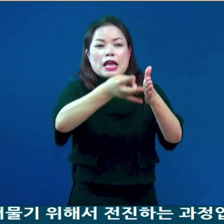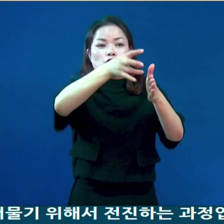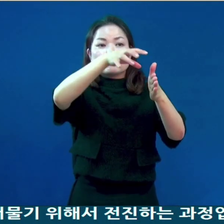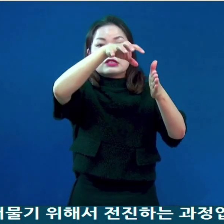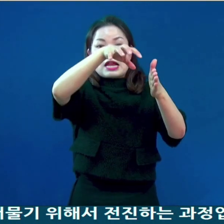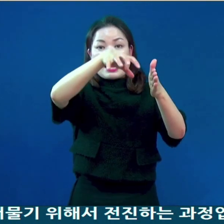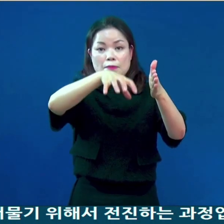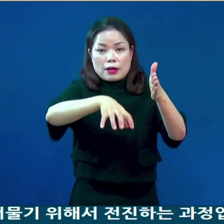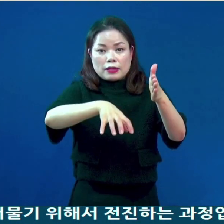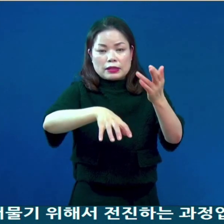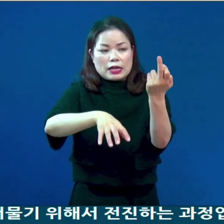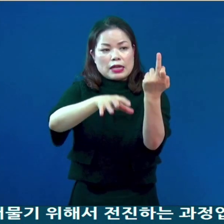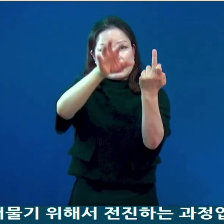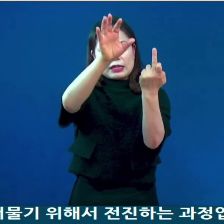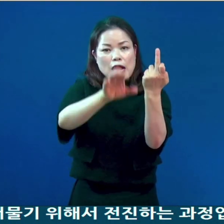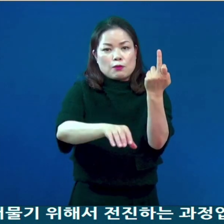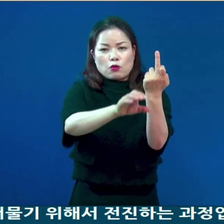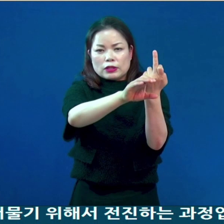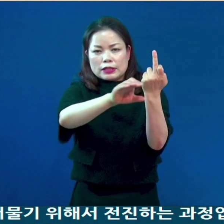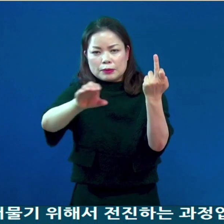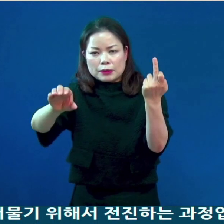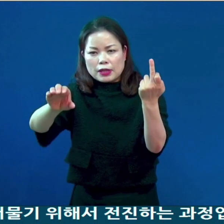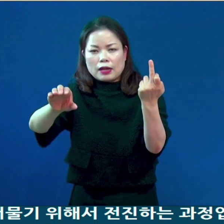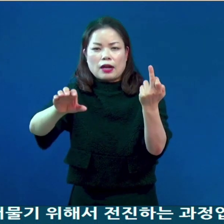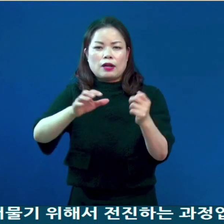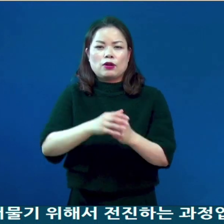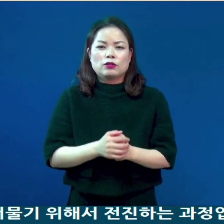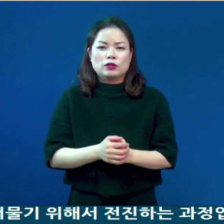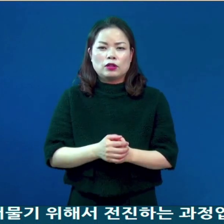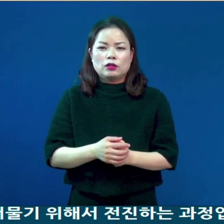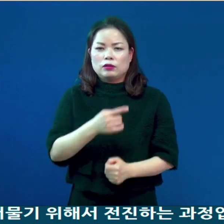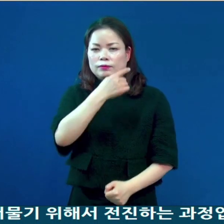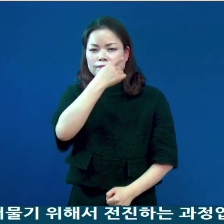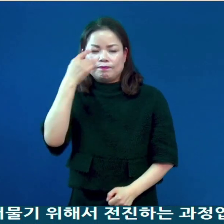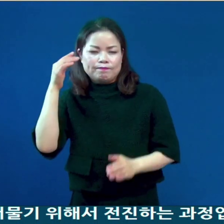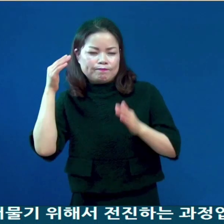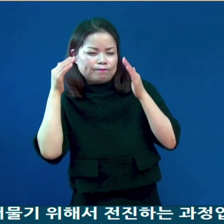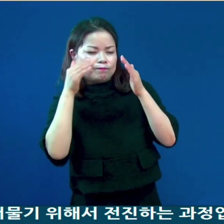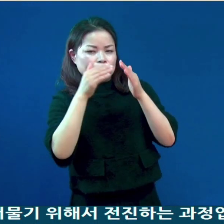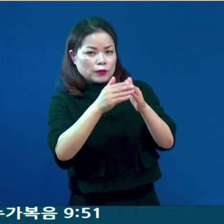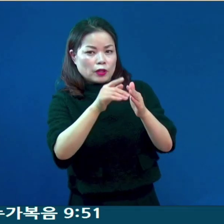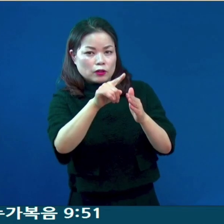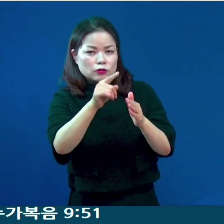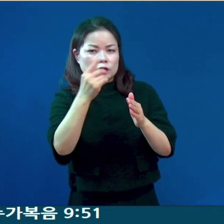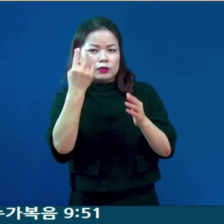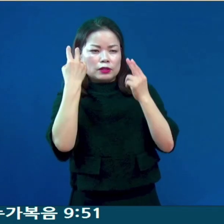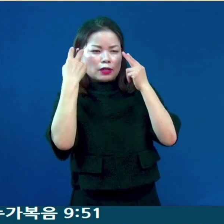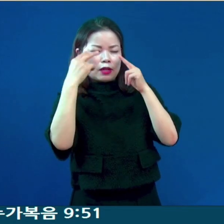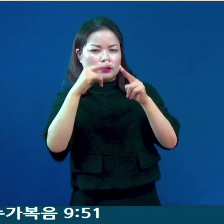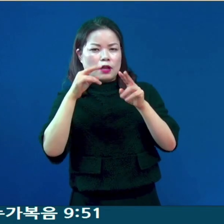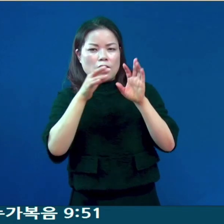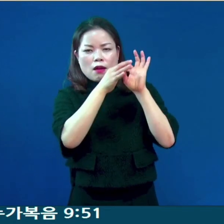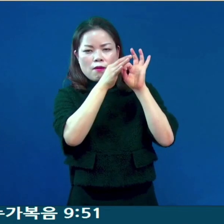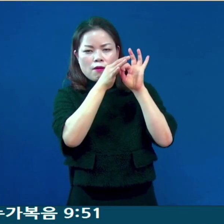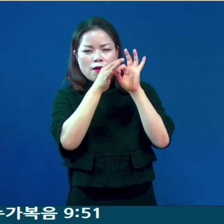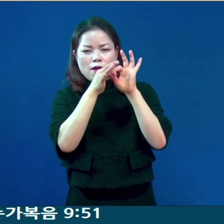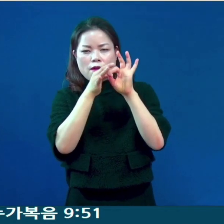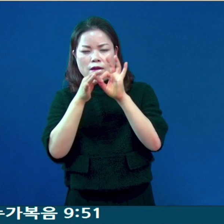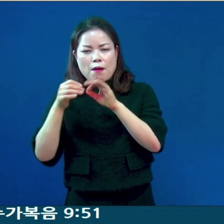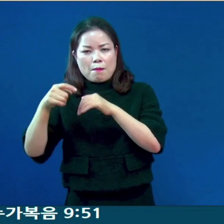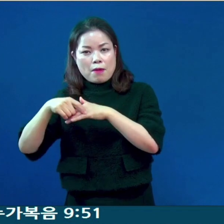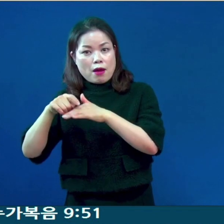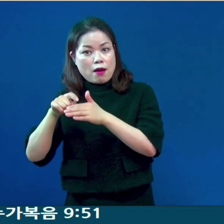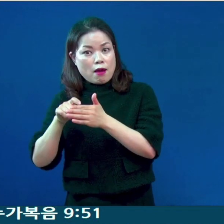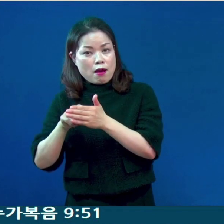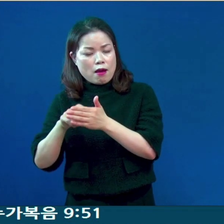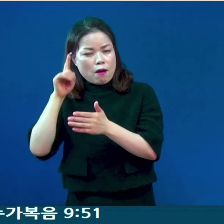있는 갈보리 십자가를 향해서 예수님은 눈을 띄지 아니하시고 그것을 향해서 계속적으로 그의